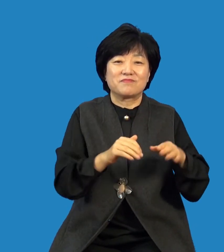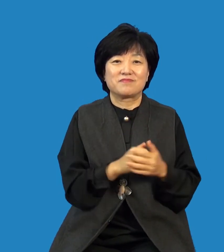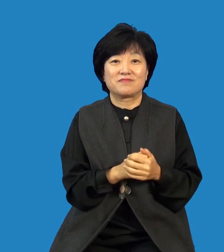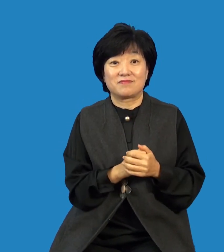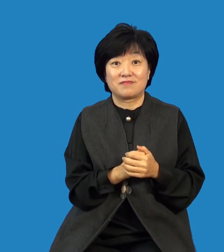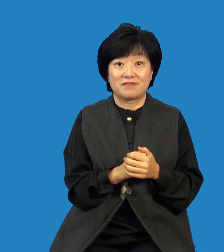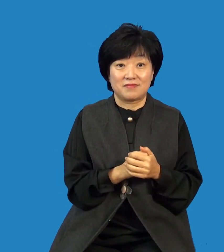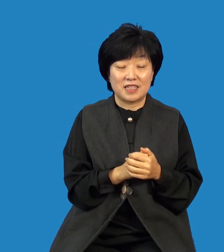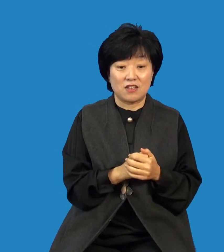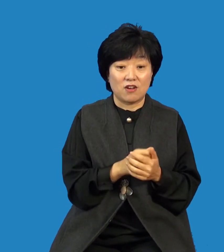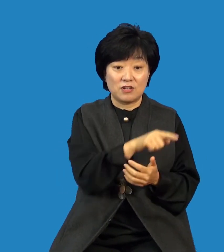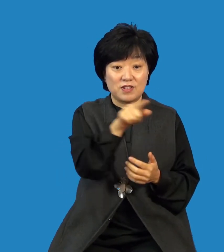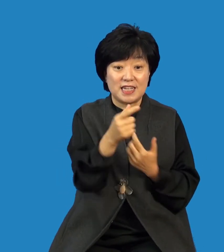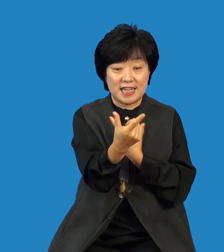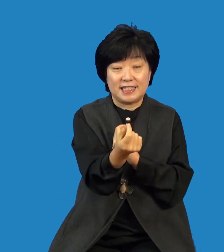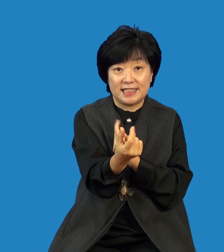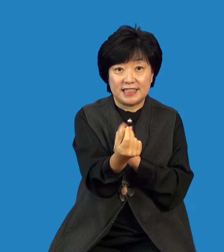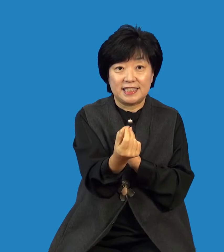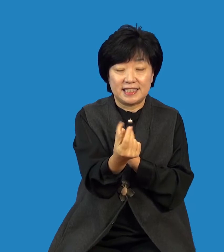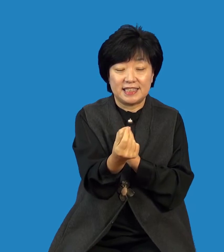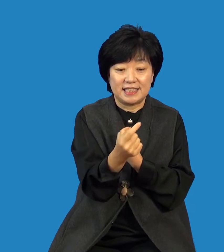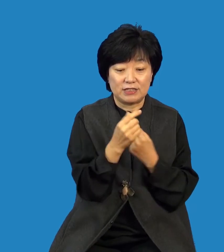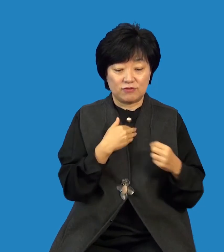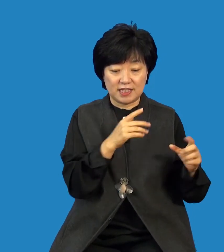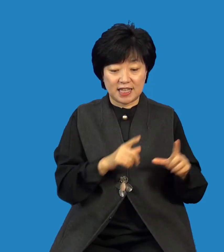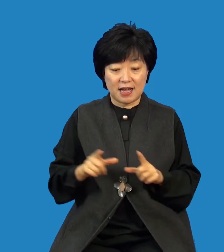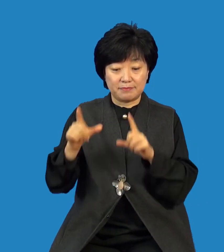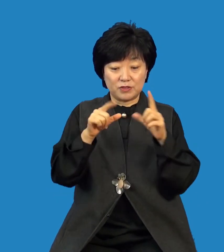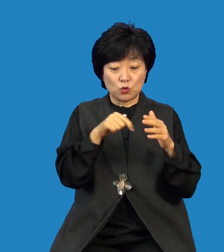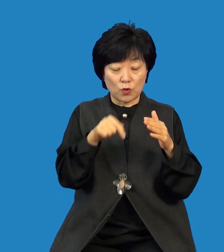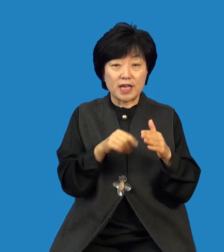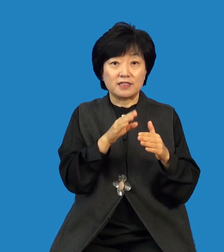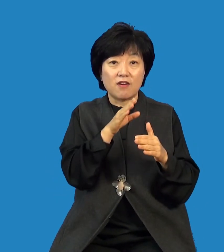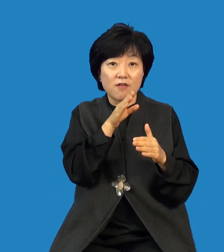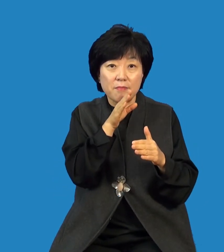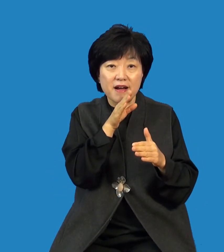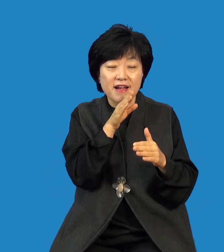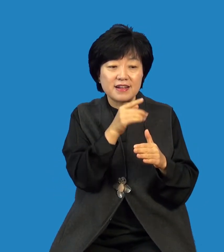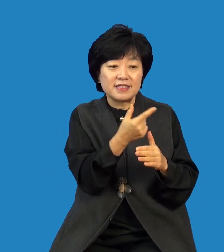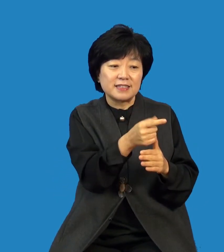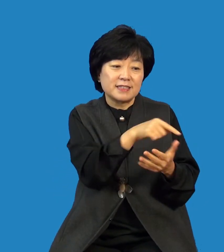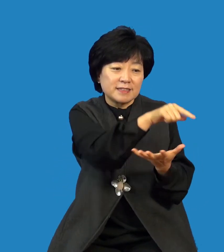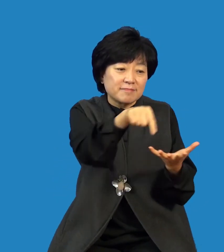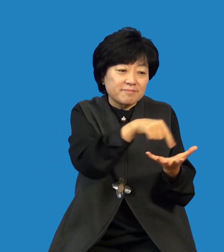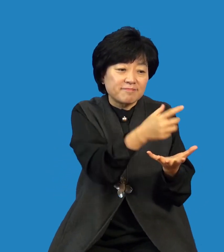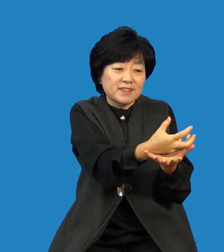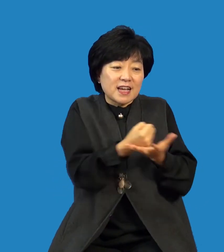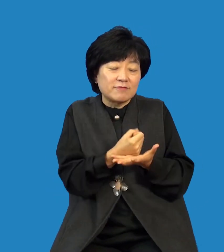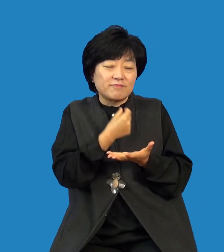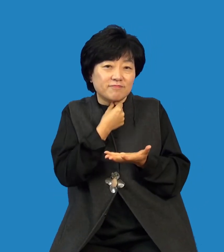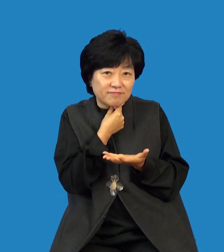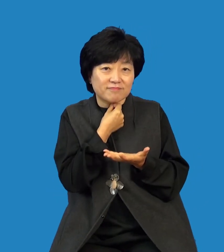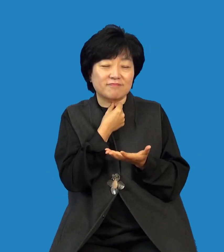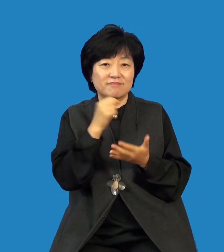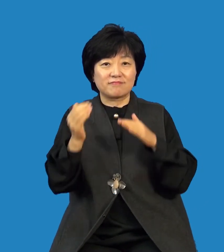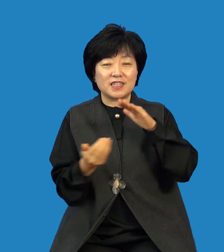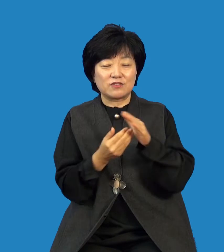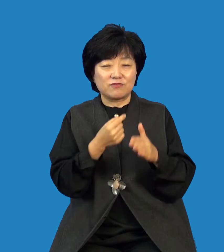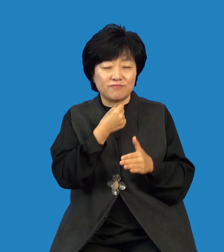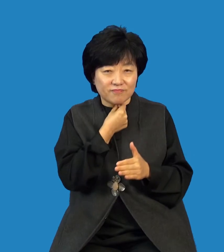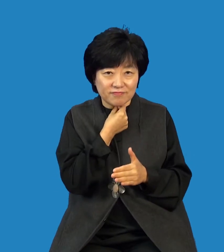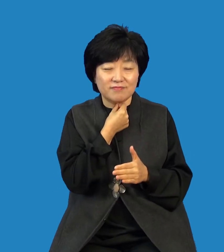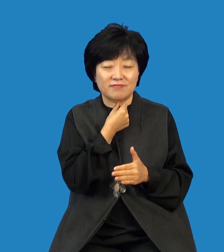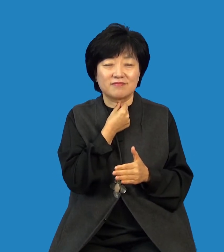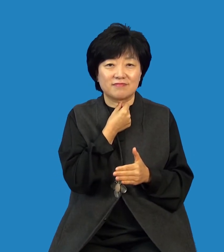단어들 중에서 저희가 정말로 우리 삶 가운데 우리가 정말 이렇게 누리기 원하고 우리 삶 가운데 그것이 있었으면